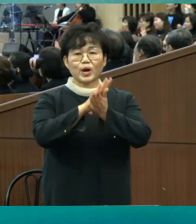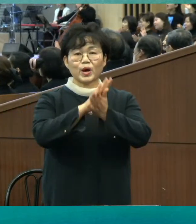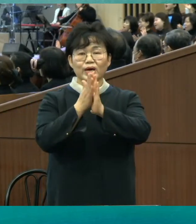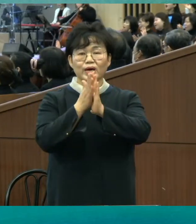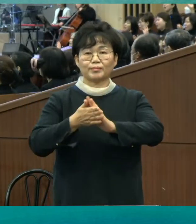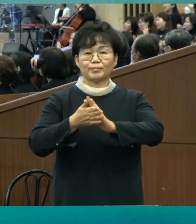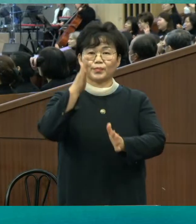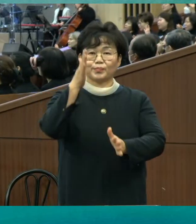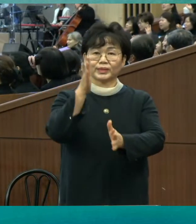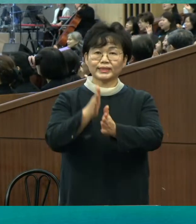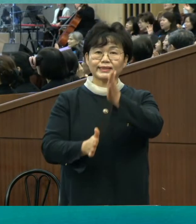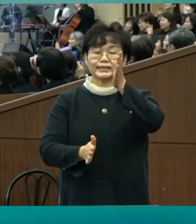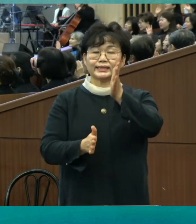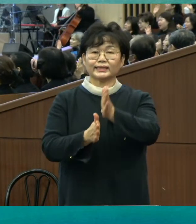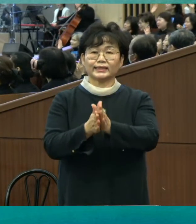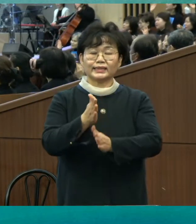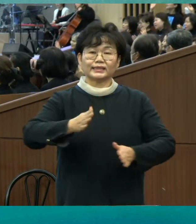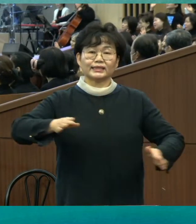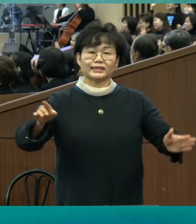변함없는